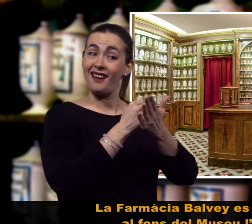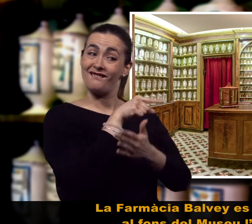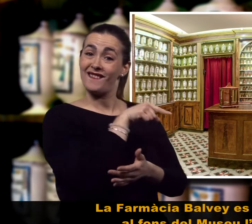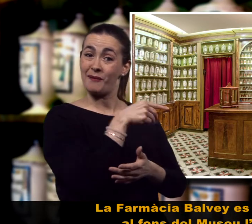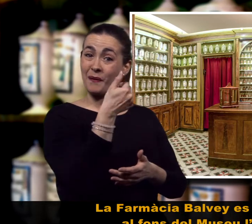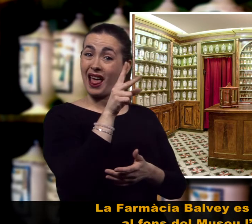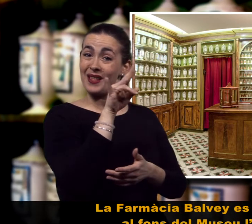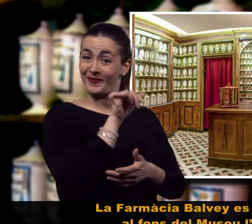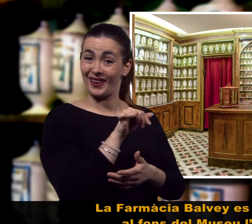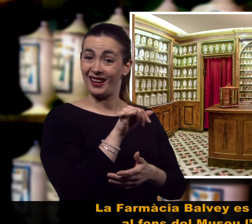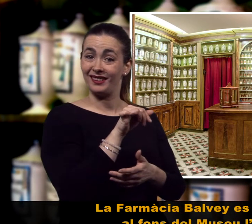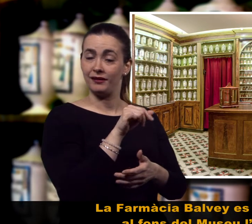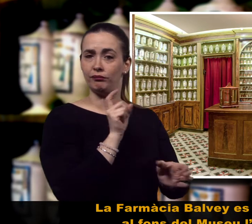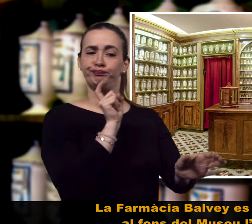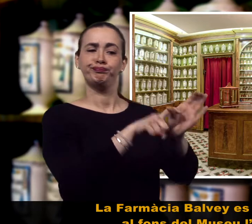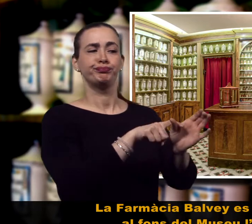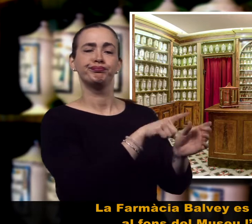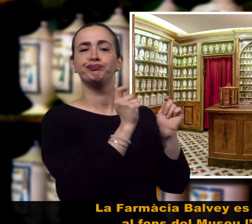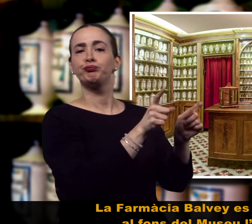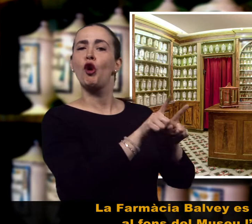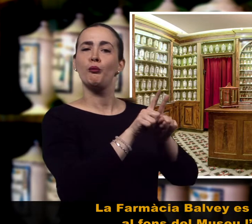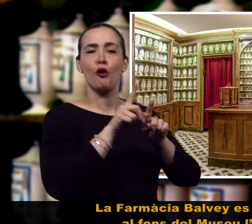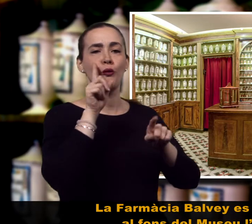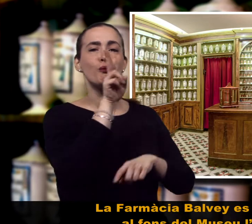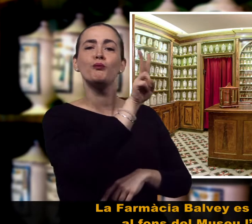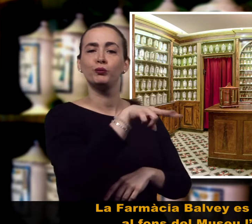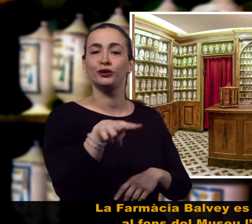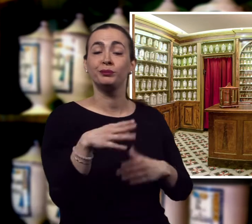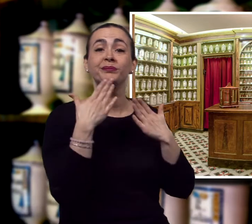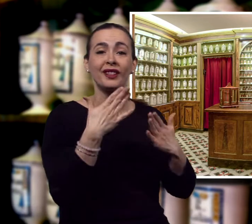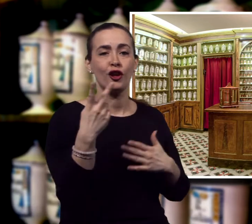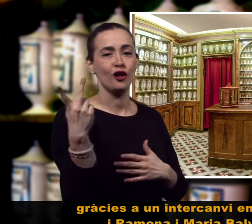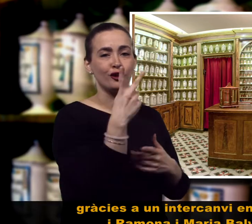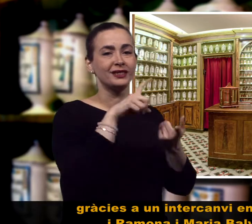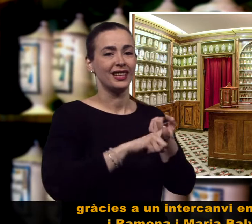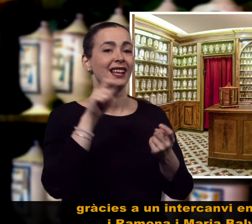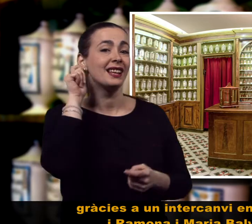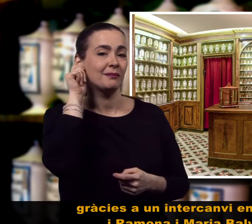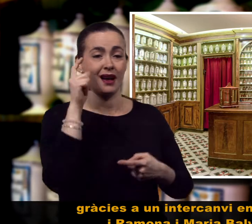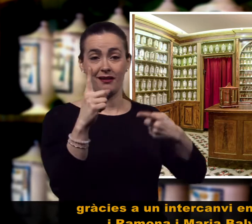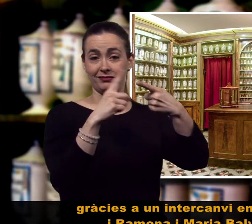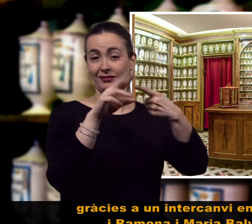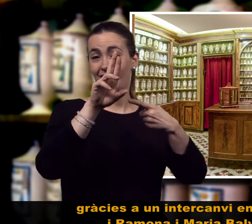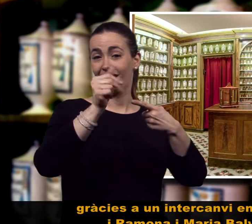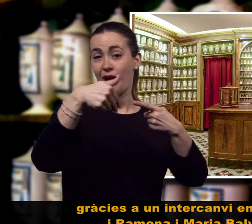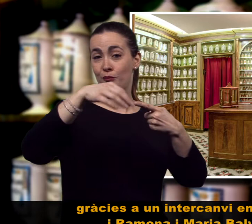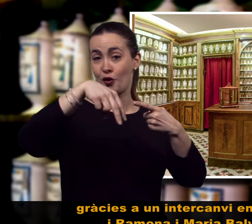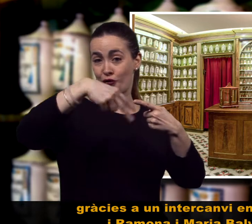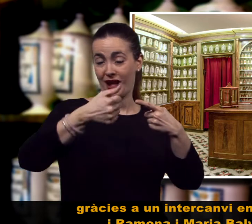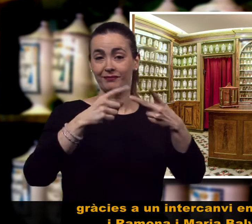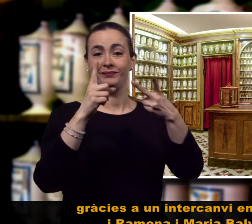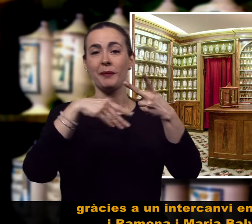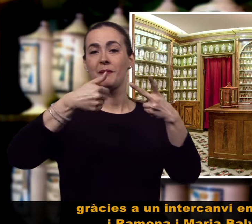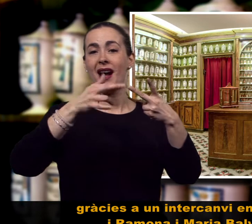La farmàcia Balvei es va incorporar al fons del museu l'any 1956, gràcies a un intercanvi entre l'Ajuntament